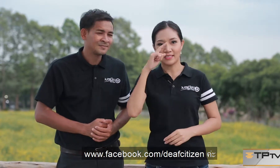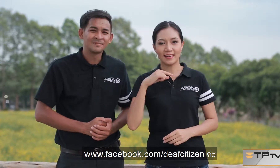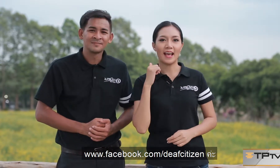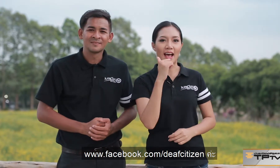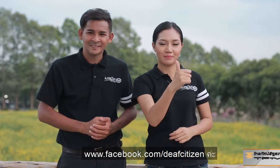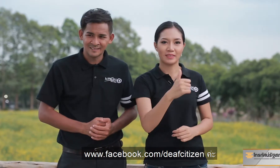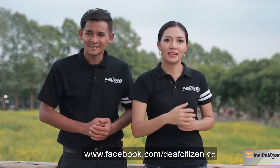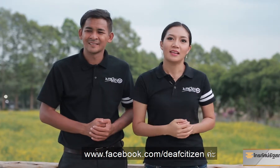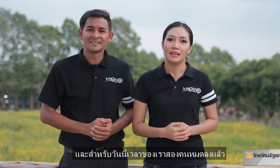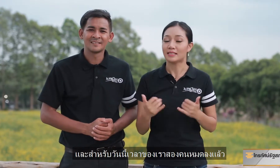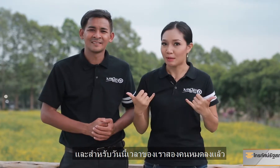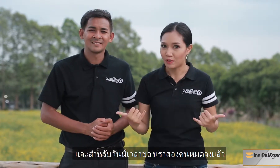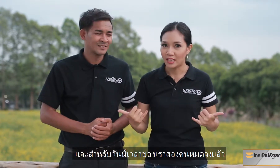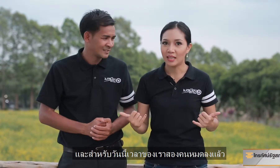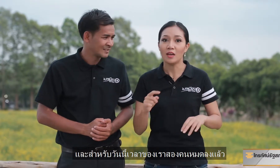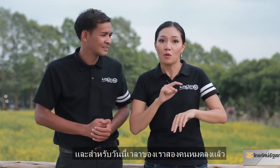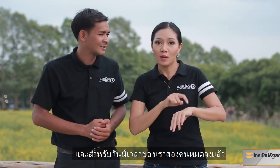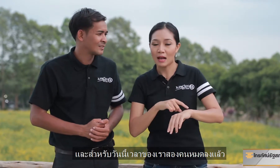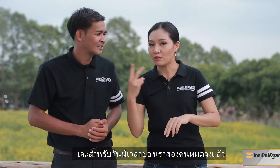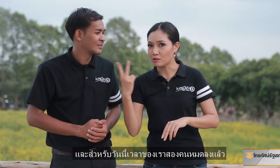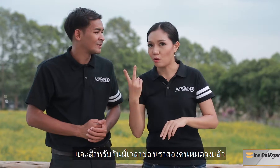www.facebook.com/devcitizen ค่ะและสำหรับวันนี้เวลาของเราสองค